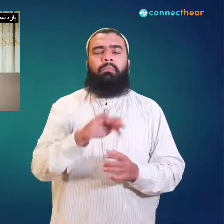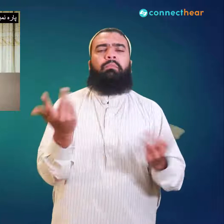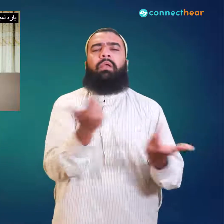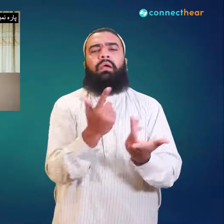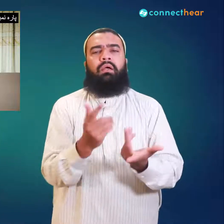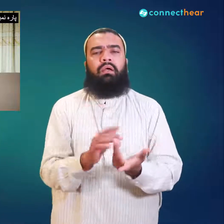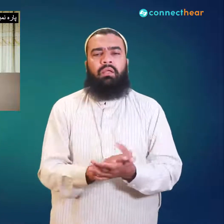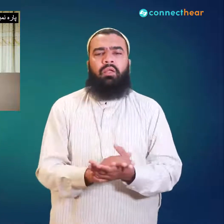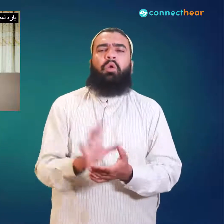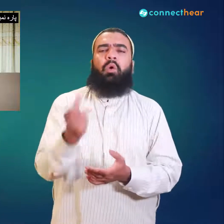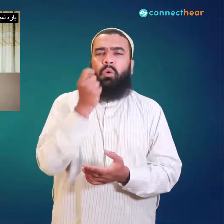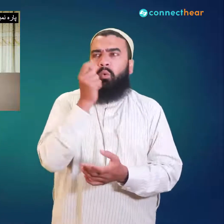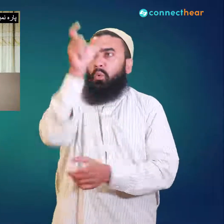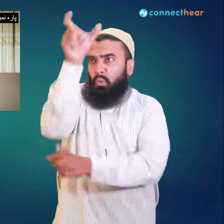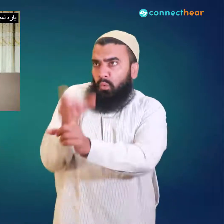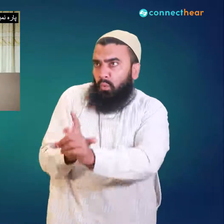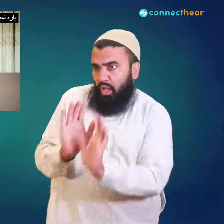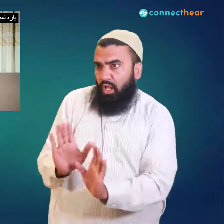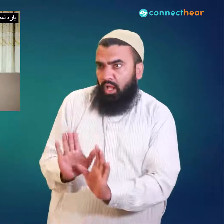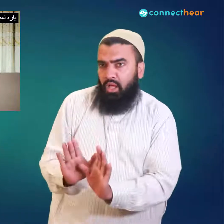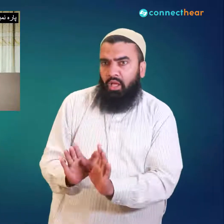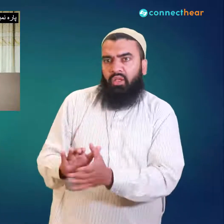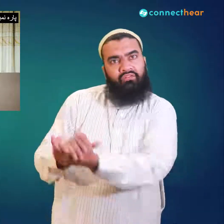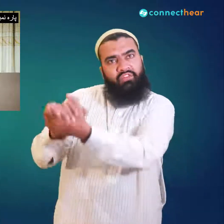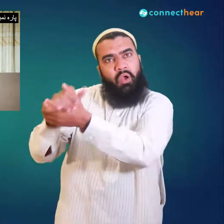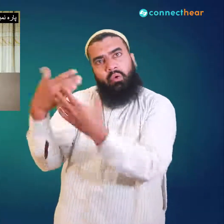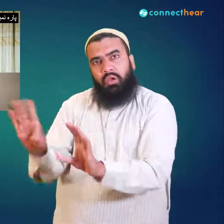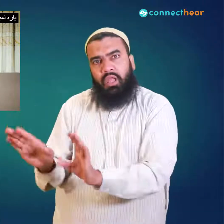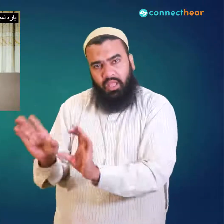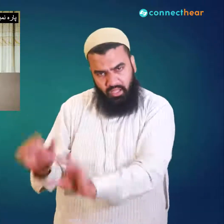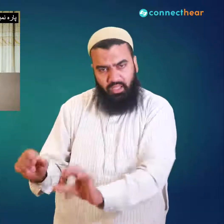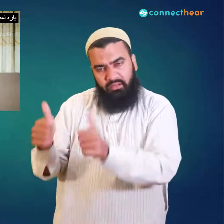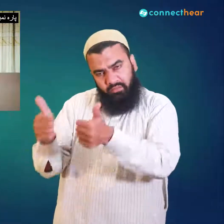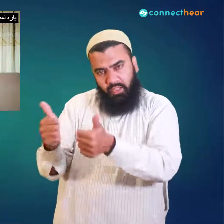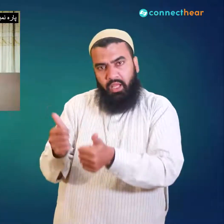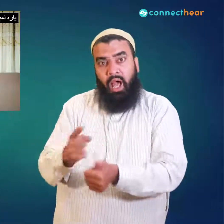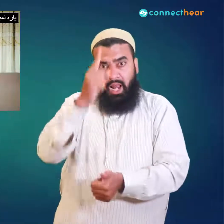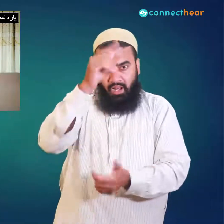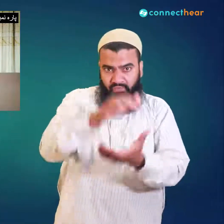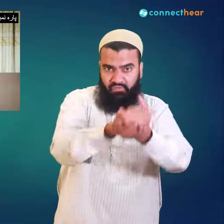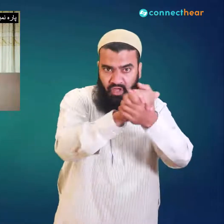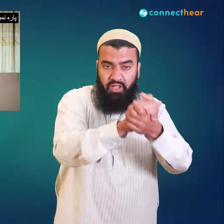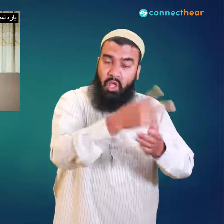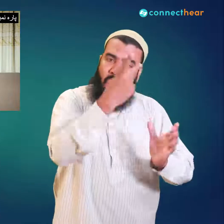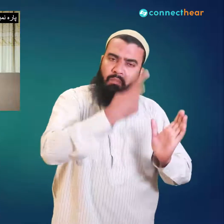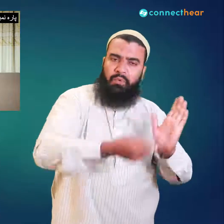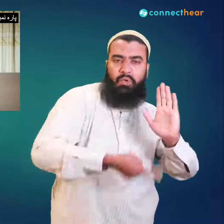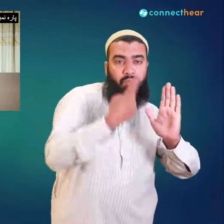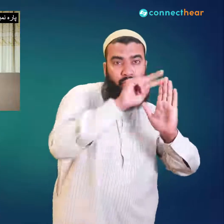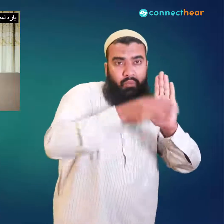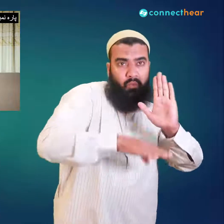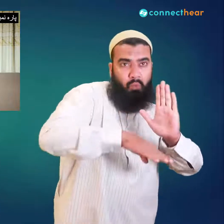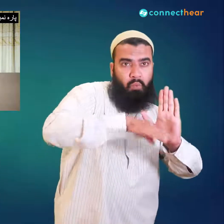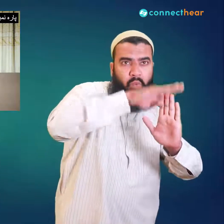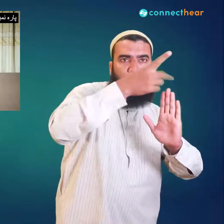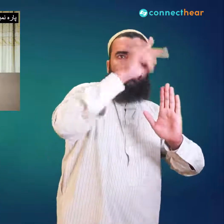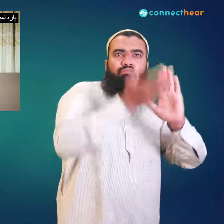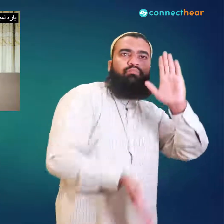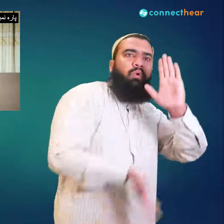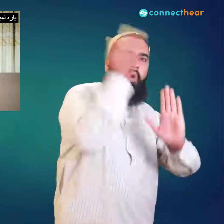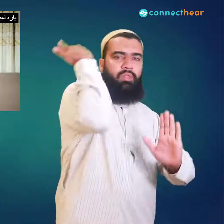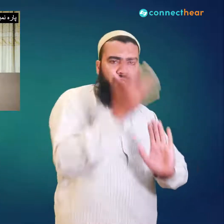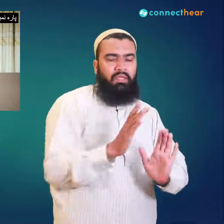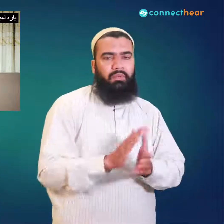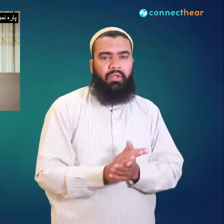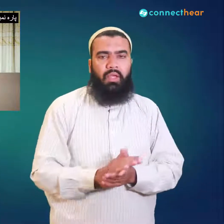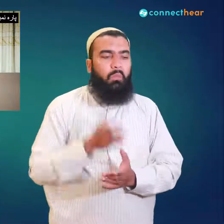ہے، تو اللہ رب العزت سے بڑھ کر اپنے وعدے کو پورا کرنے والا کون ہو سکتا ہے؟ تو اہل ایمان جن